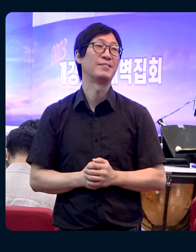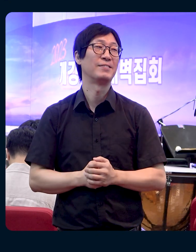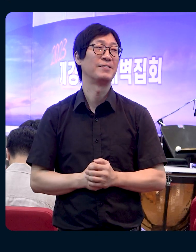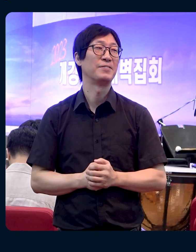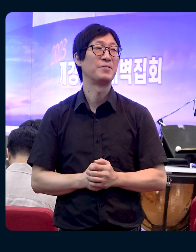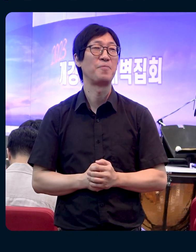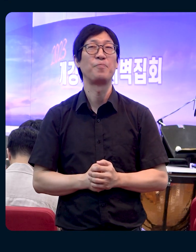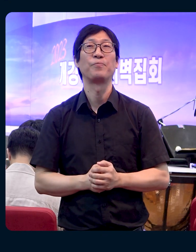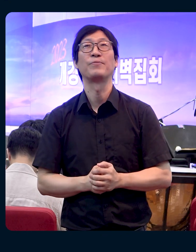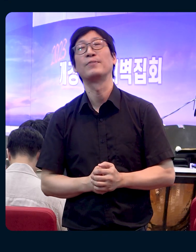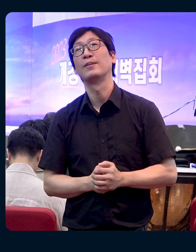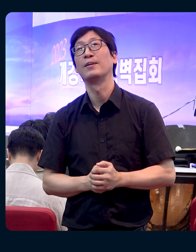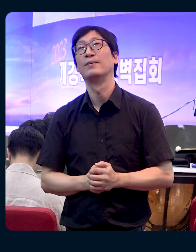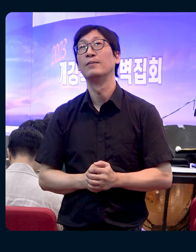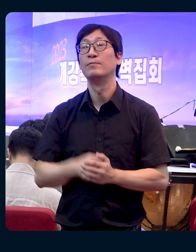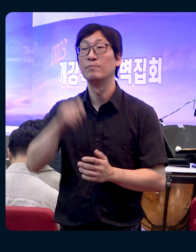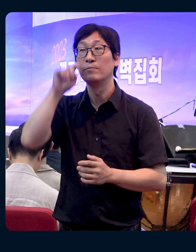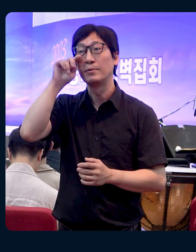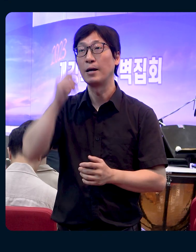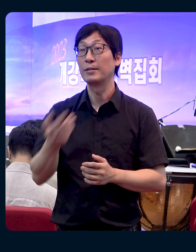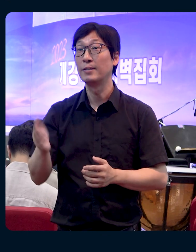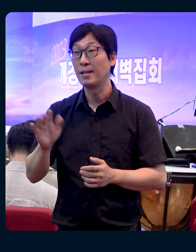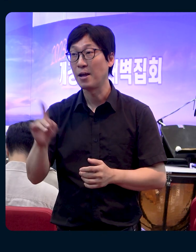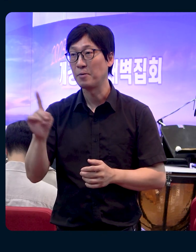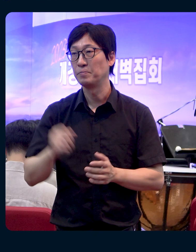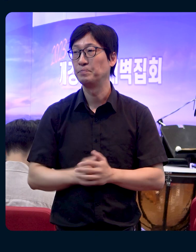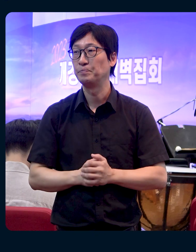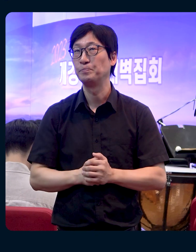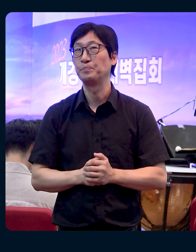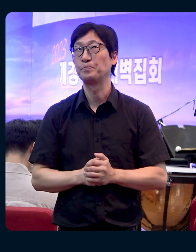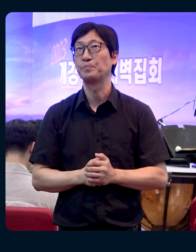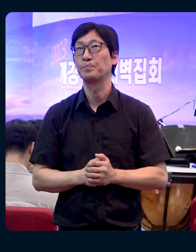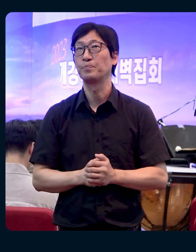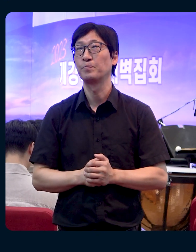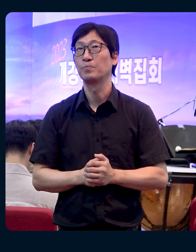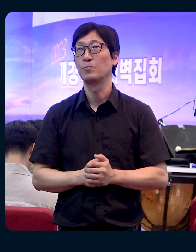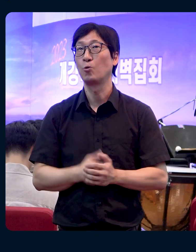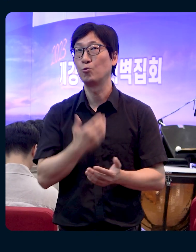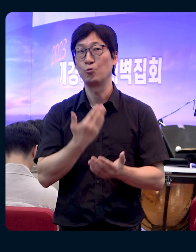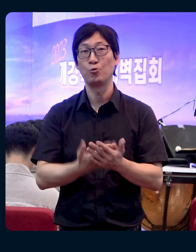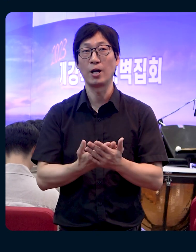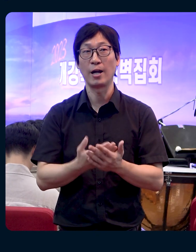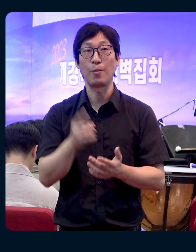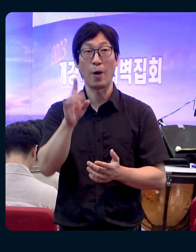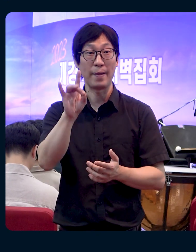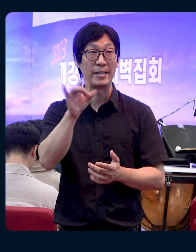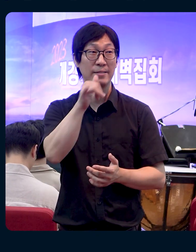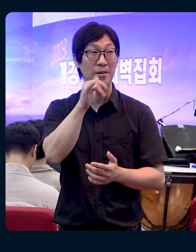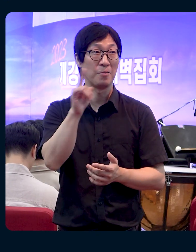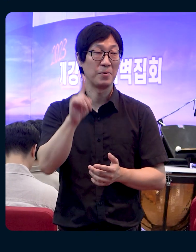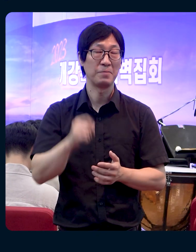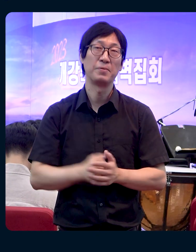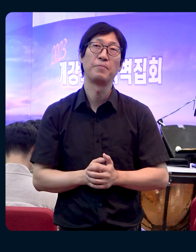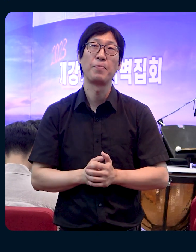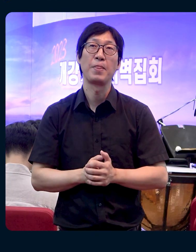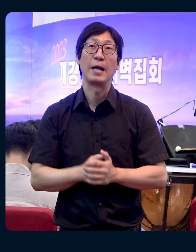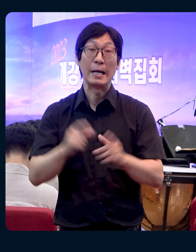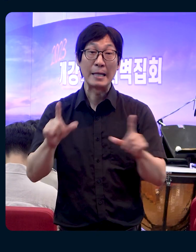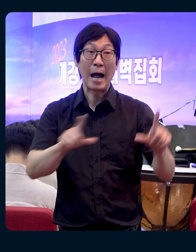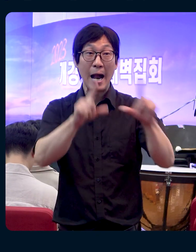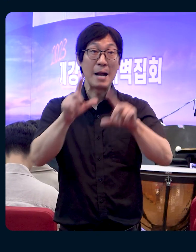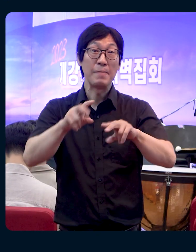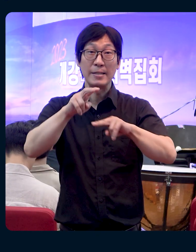중요합니다. 자, 그런데 여기서 또 한 가지 중요한 게 뭐냐면요, 생업의